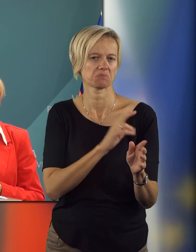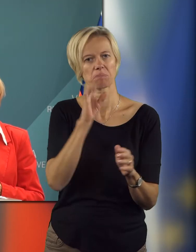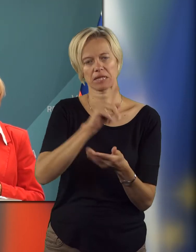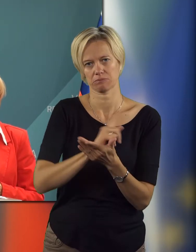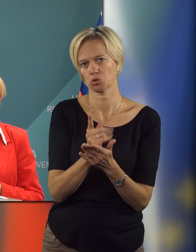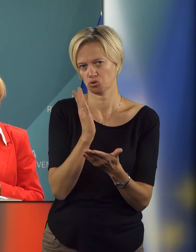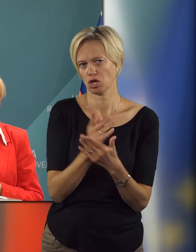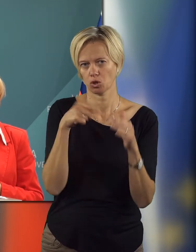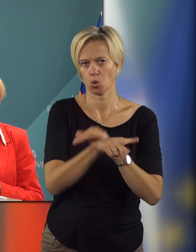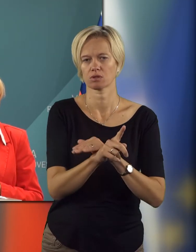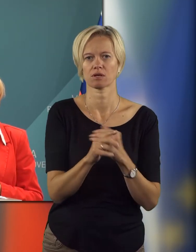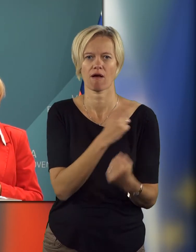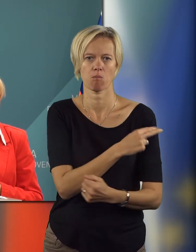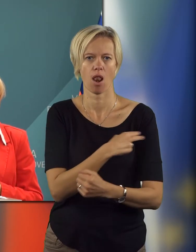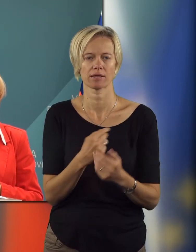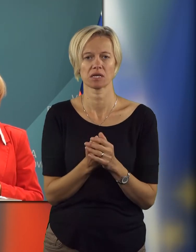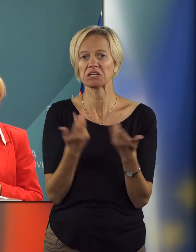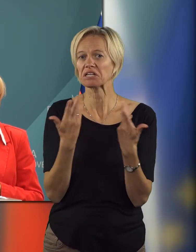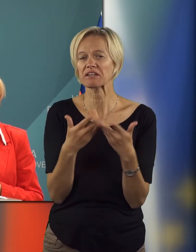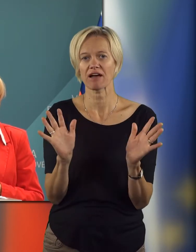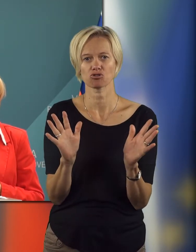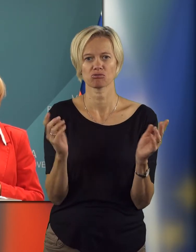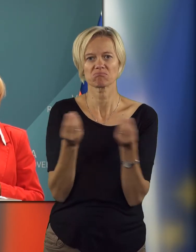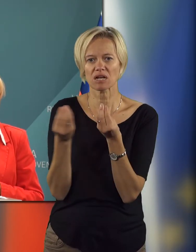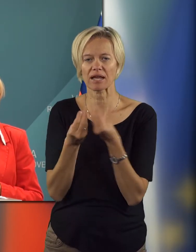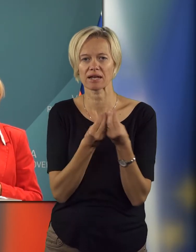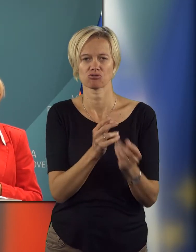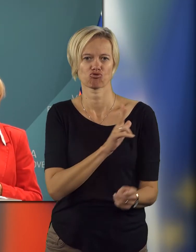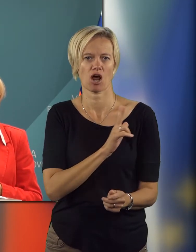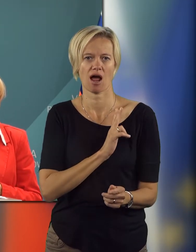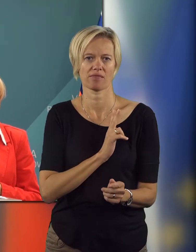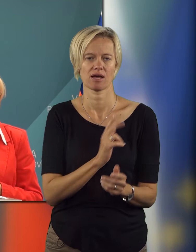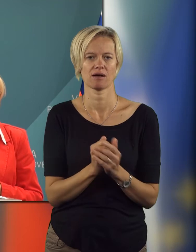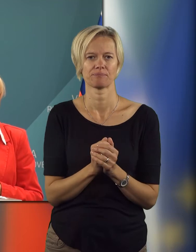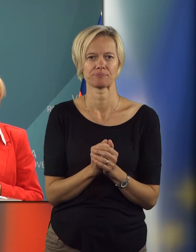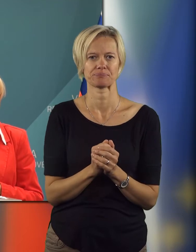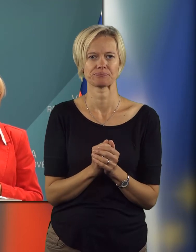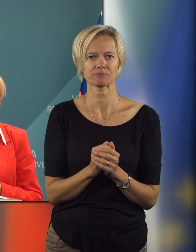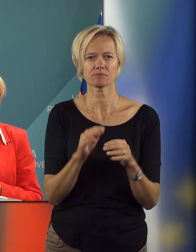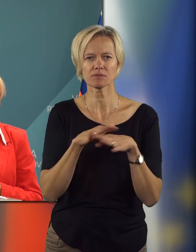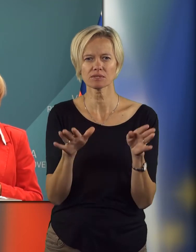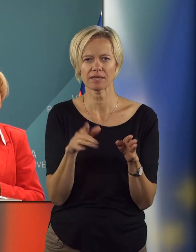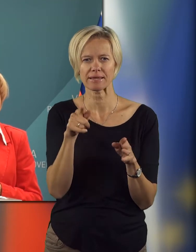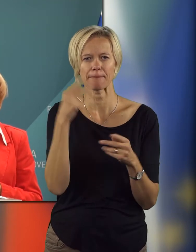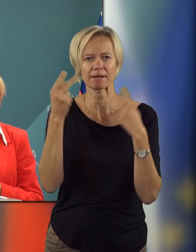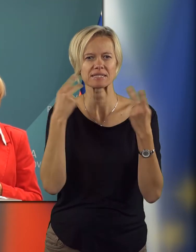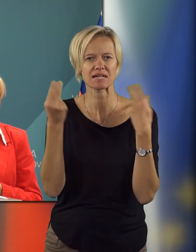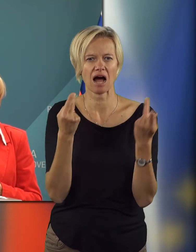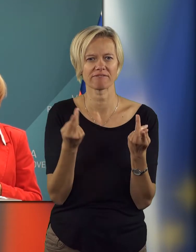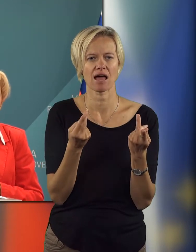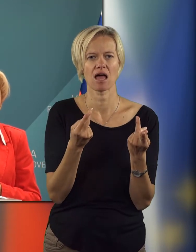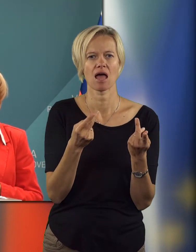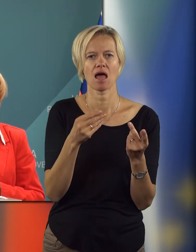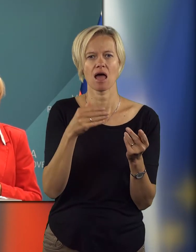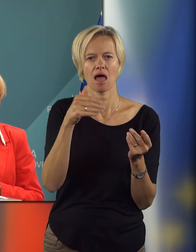vem, 10-15 minutah. In ni več drenjanja in čakanja. CT, MR preiskave